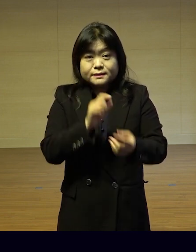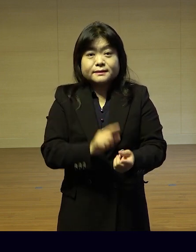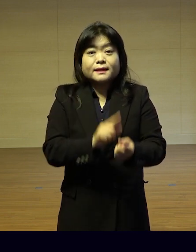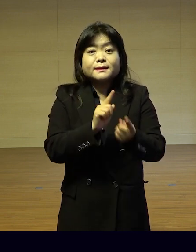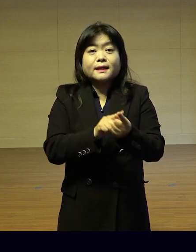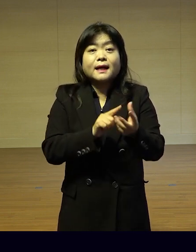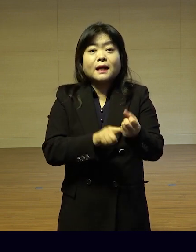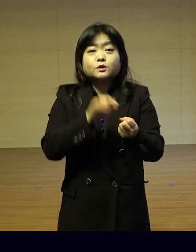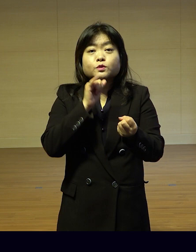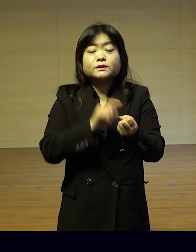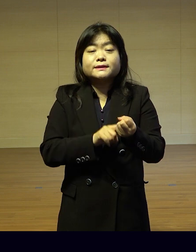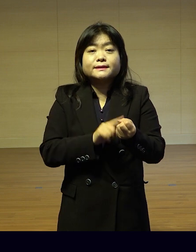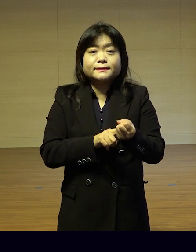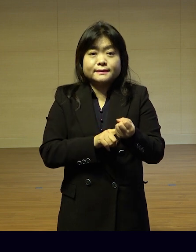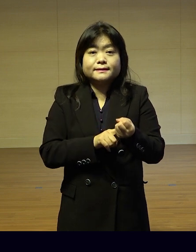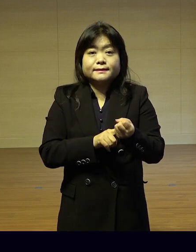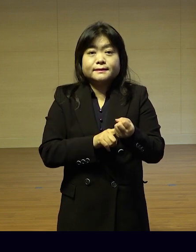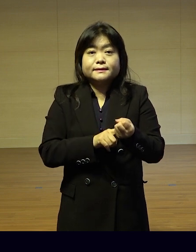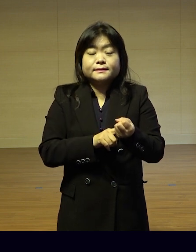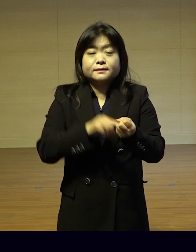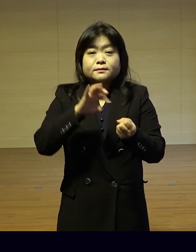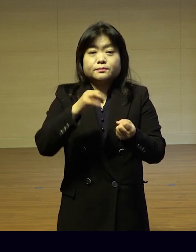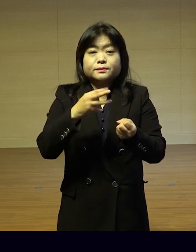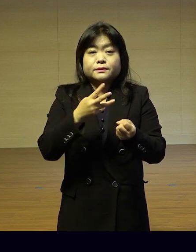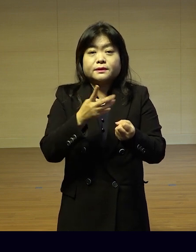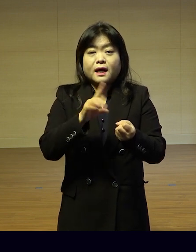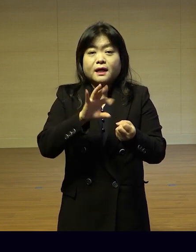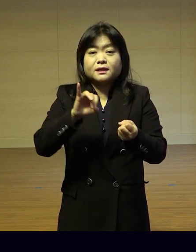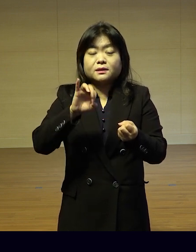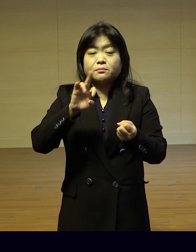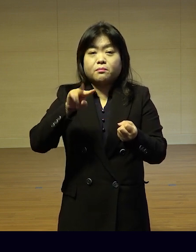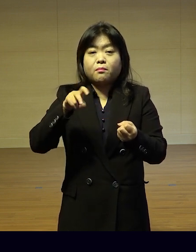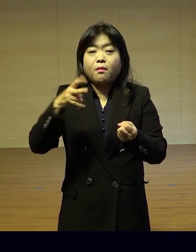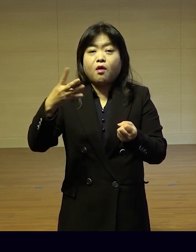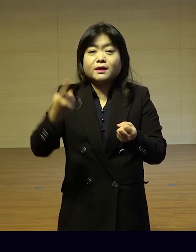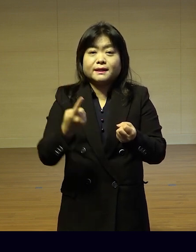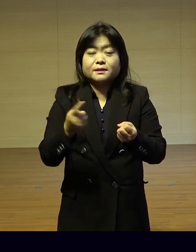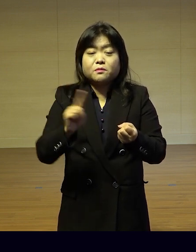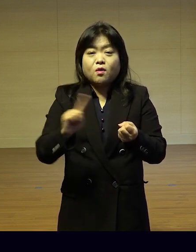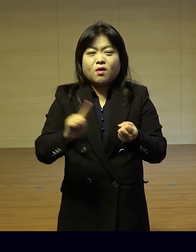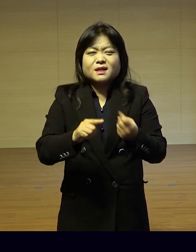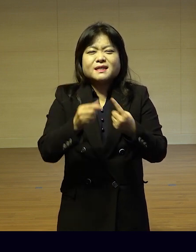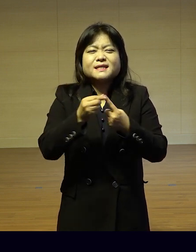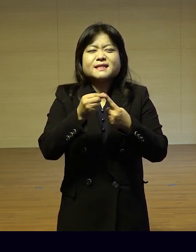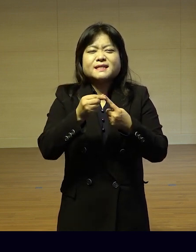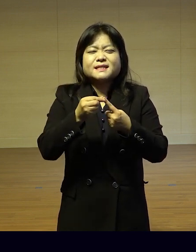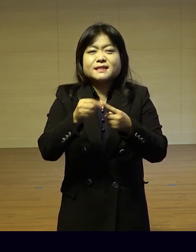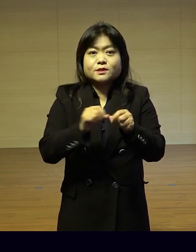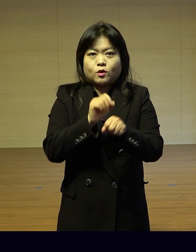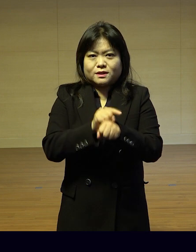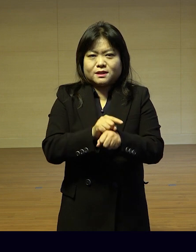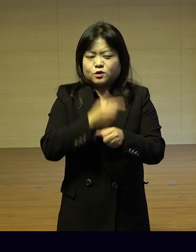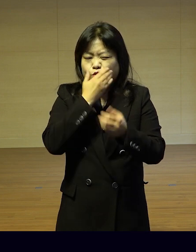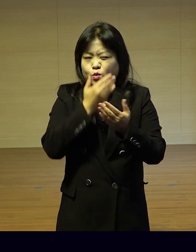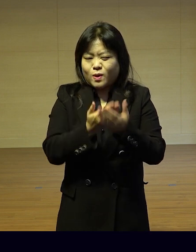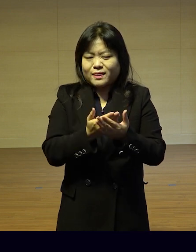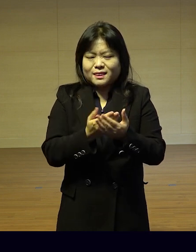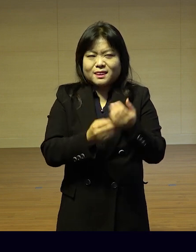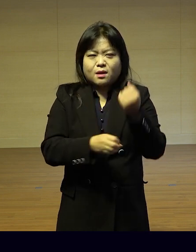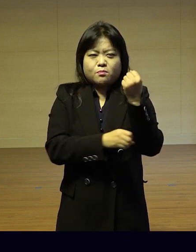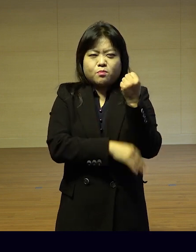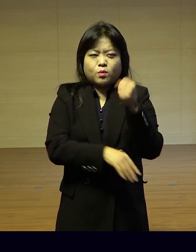있다고 생각되는 primary qualities, 즉 제1성질, 그 본질적인 성질, 주요한